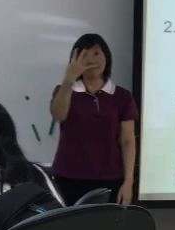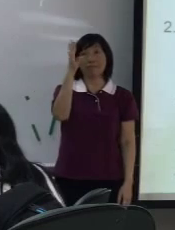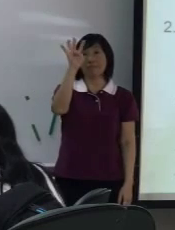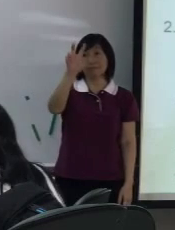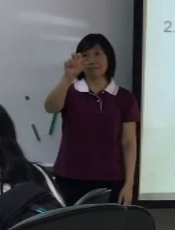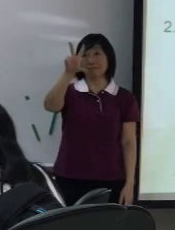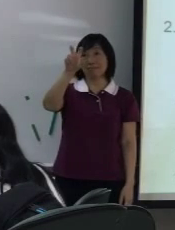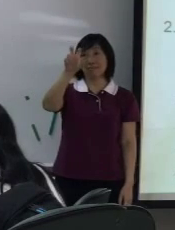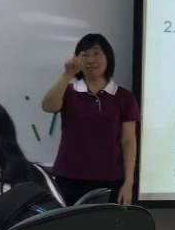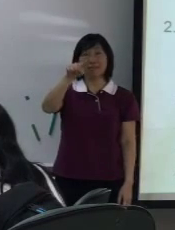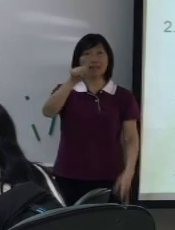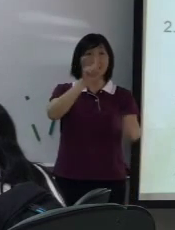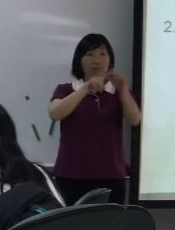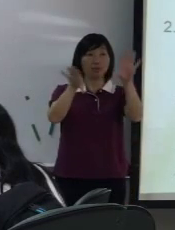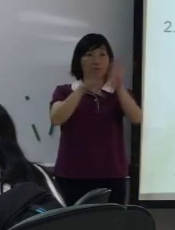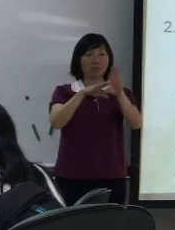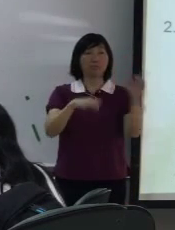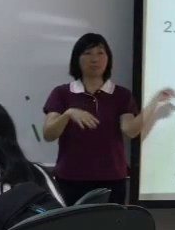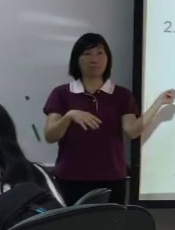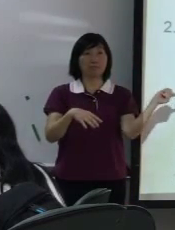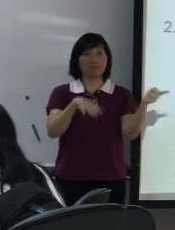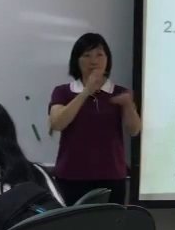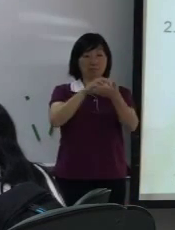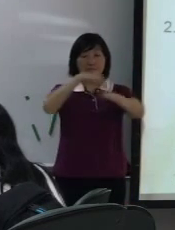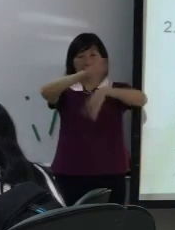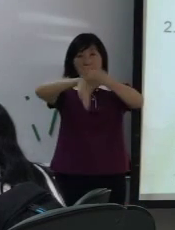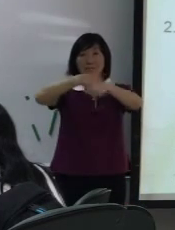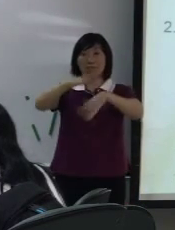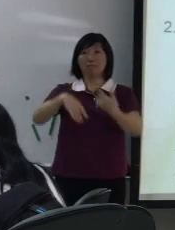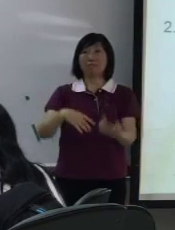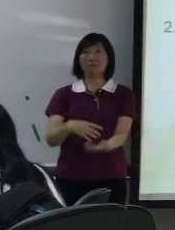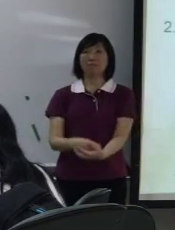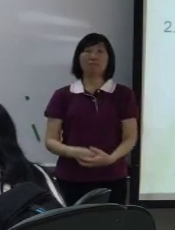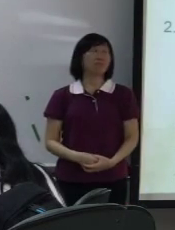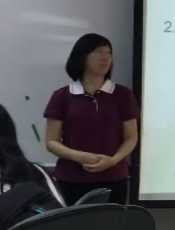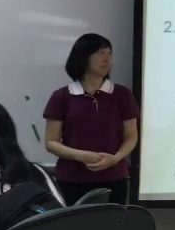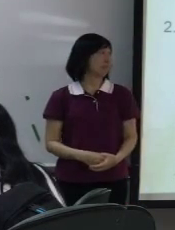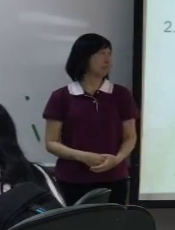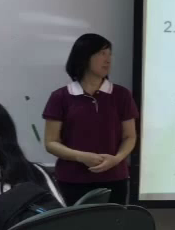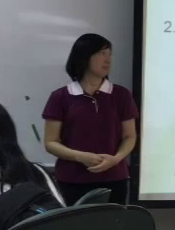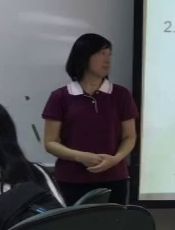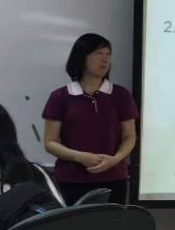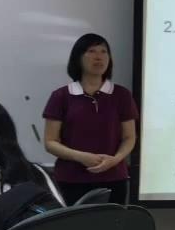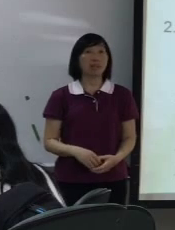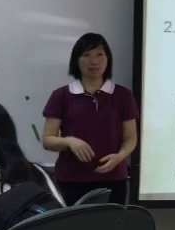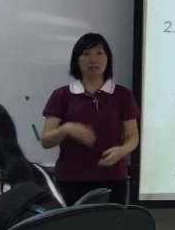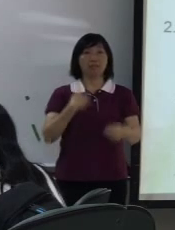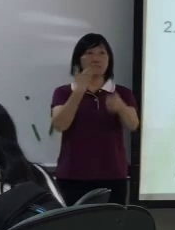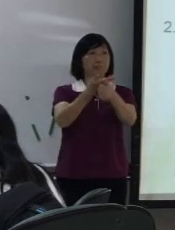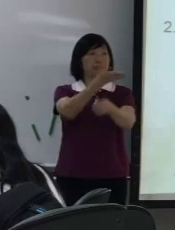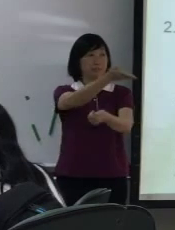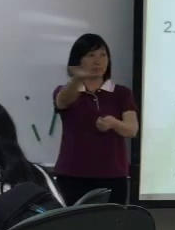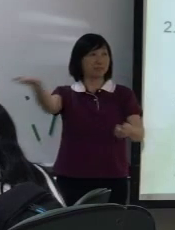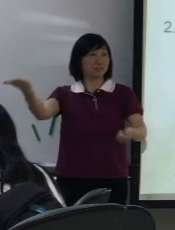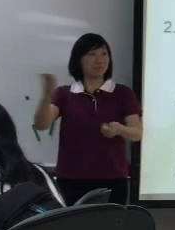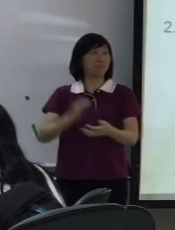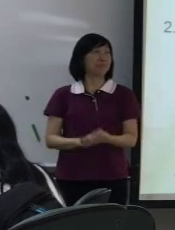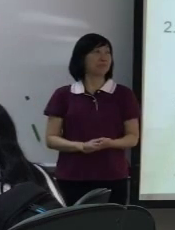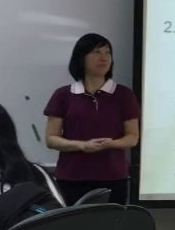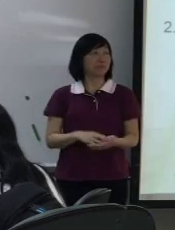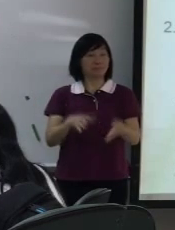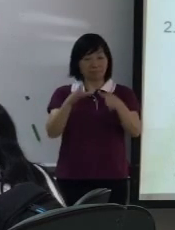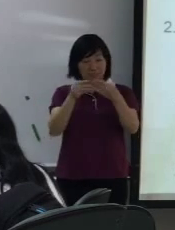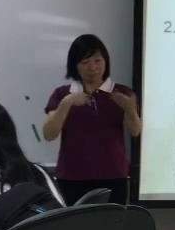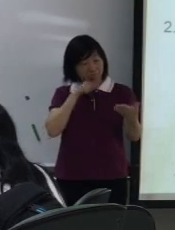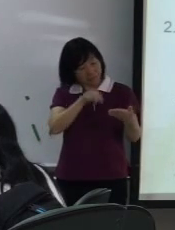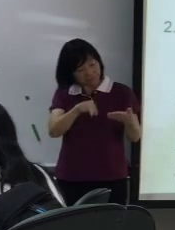12477个。中文的手语词汇可以给大家